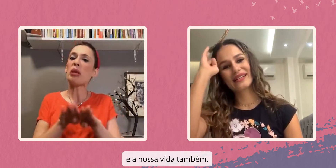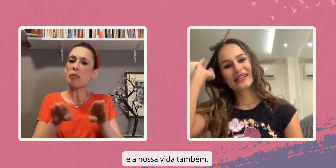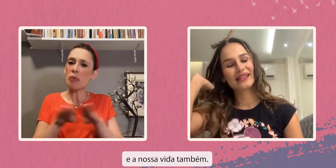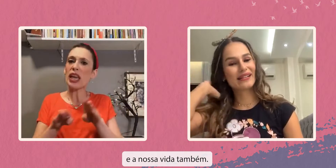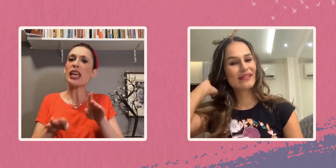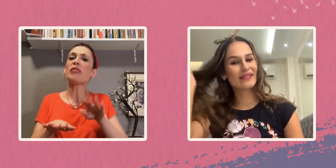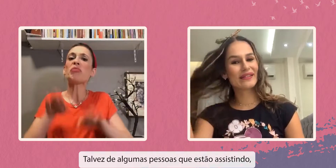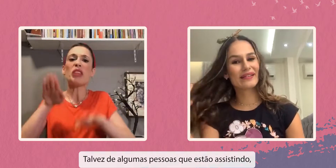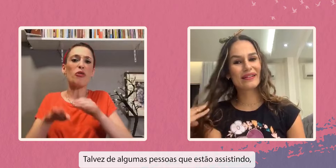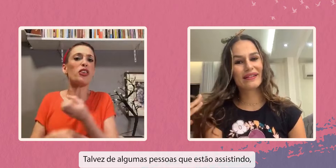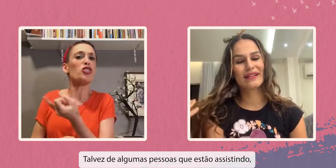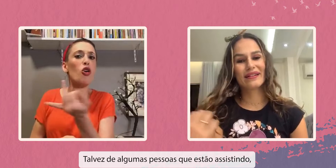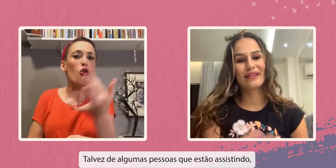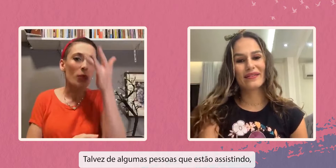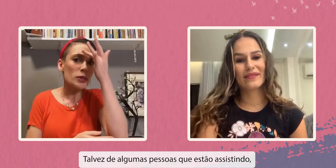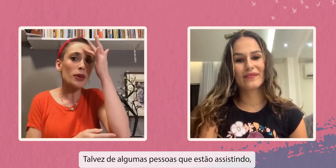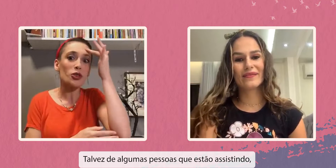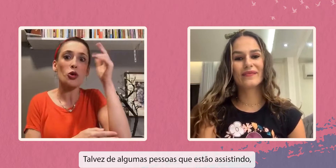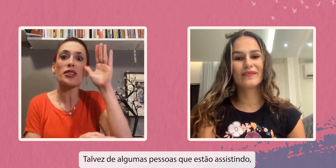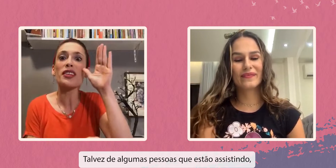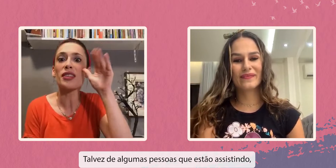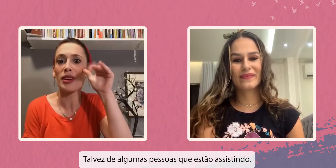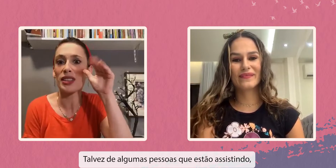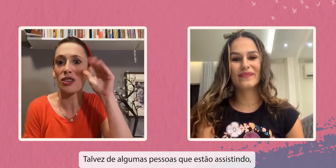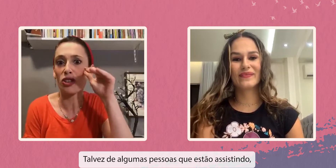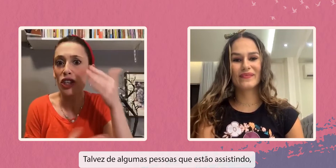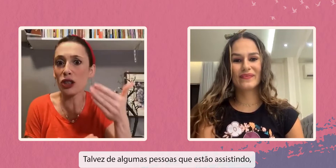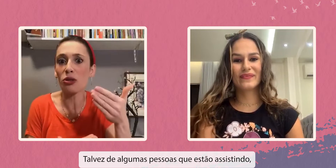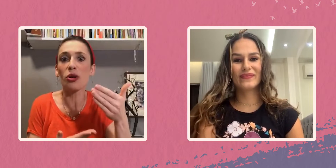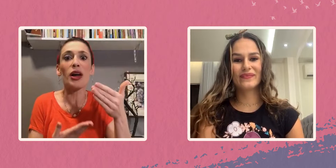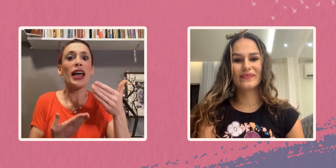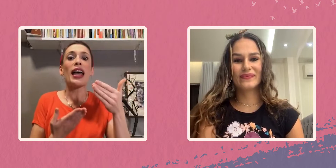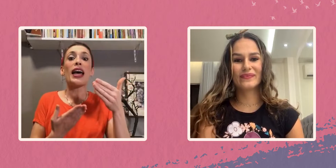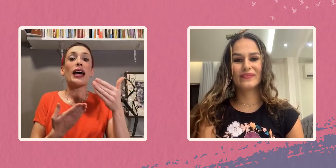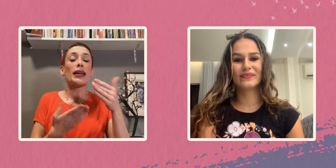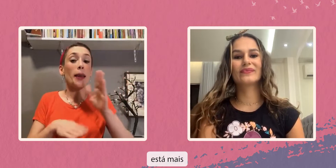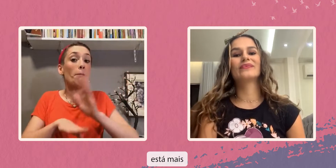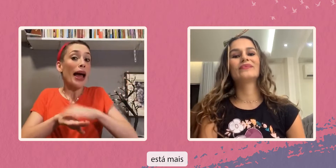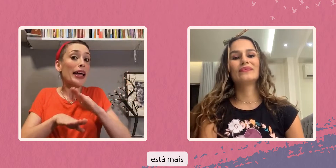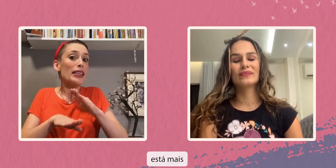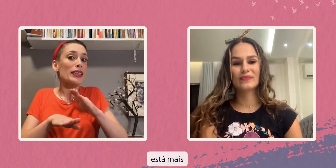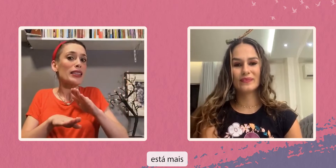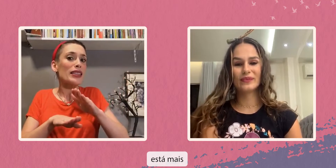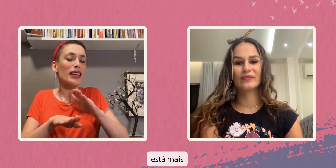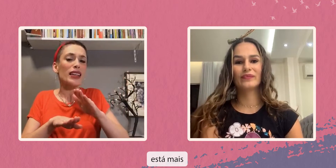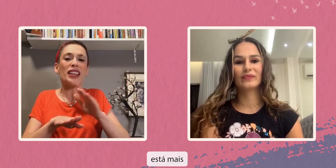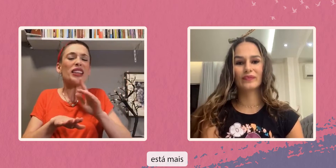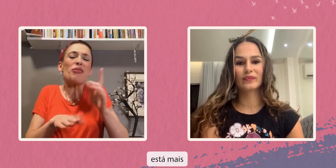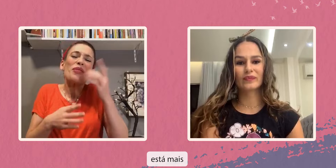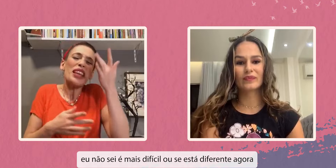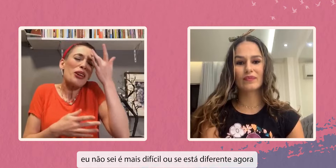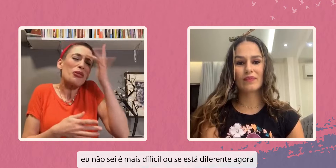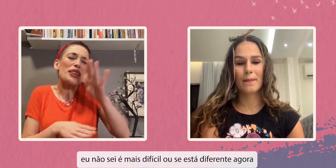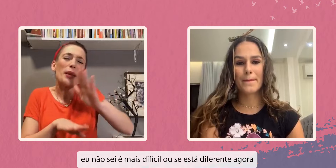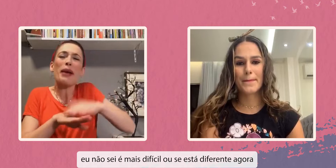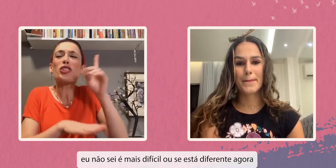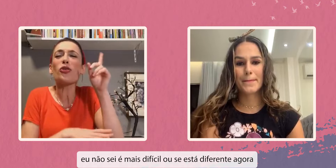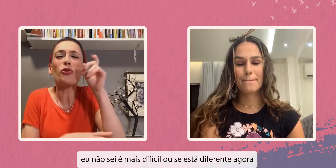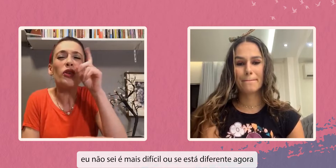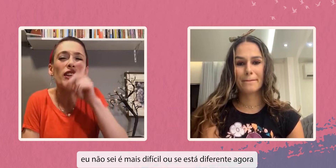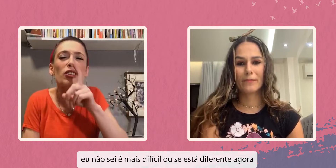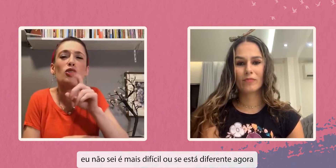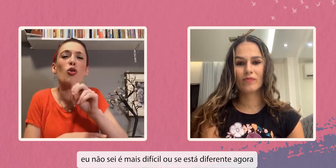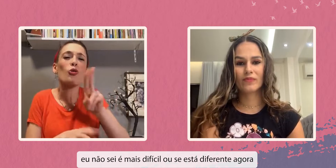vida também, talvez de algumas pessoas que estão assistindo, tá mais... eu não sei se é